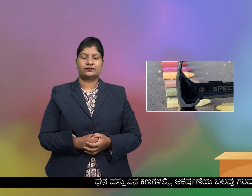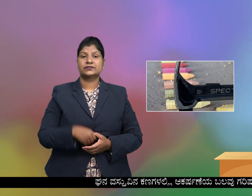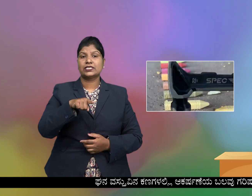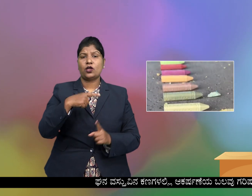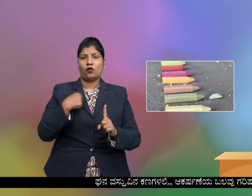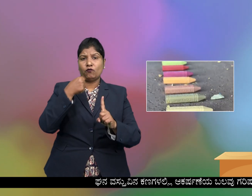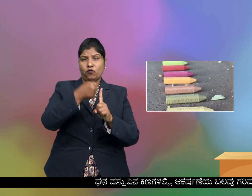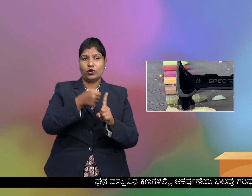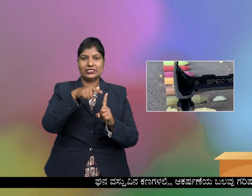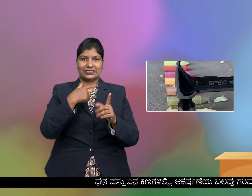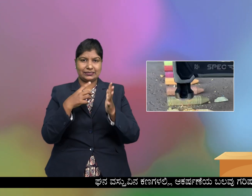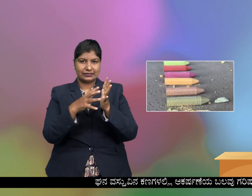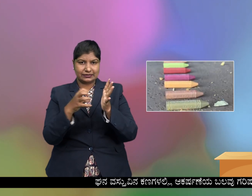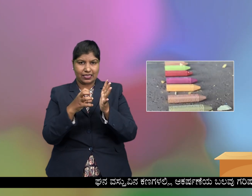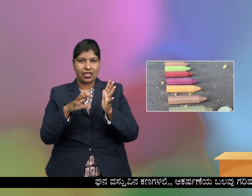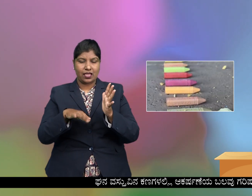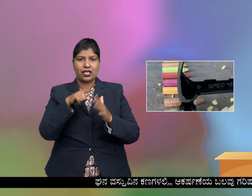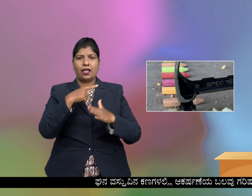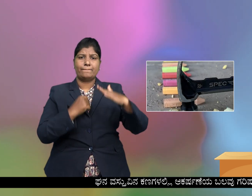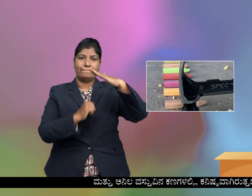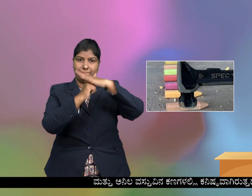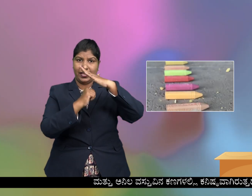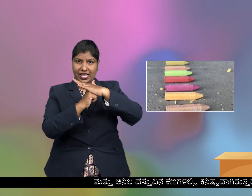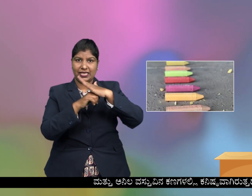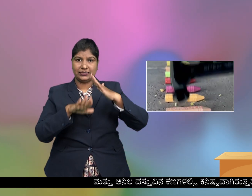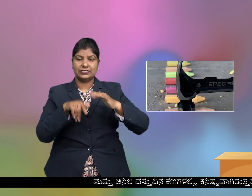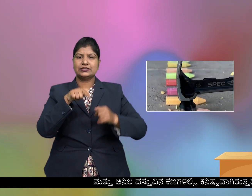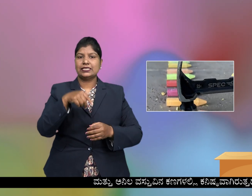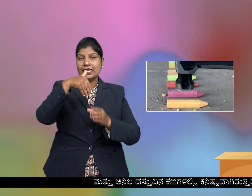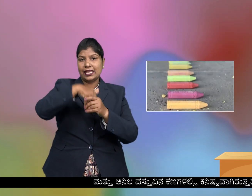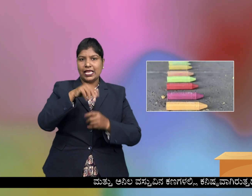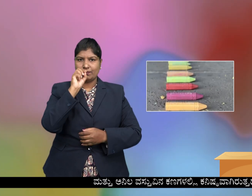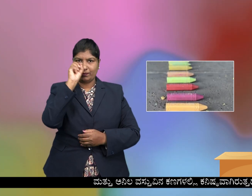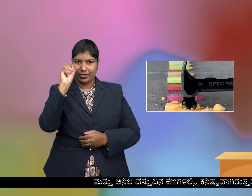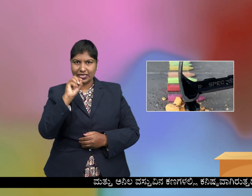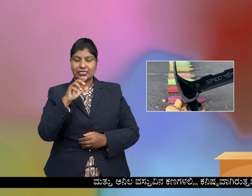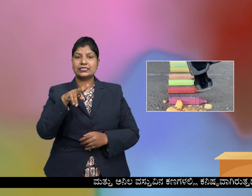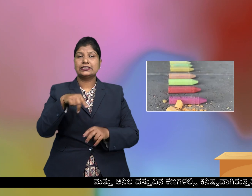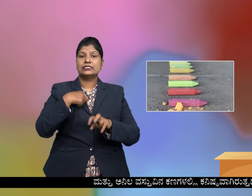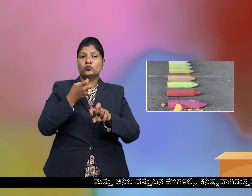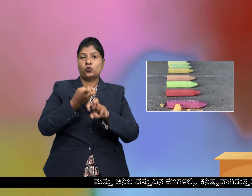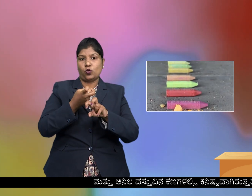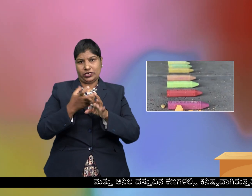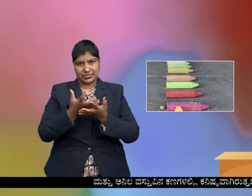ಘನವಸ್ತುವಿನ ಕಣಗಳಲ್ಲಿ ಆಕರ್ಷಣೆಯ ಬಲವು ಗರಿಷ್ಠ ಮತ್ತು ಅನಿಲ ವಸ್ತುವಿನ ಕಣಗಳಲ್ಲಿ ಕನಿಷ್ಠವಾಗಿರುತ್ತದೆ.